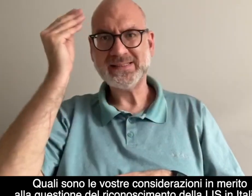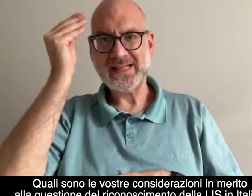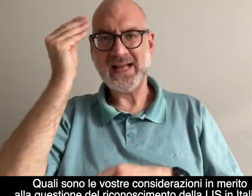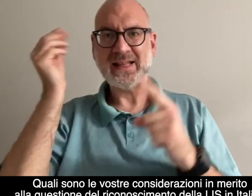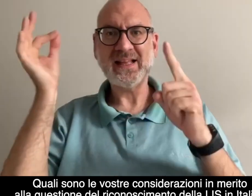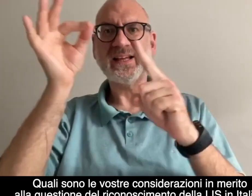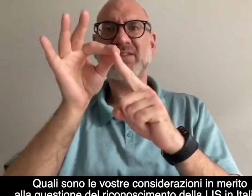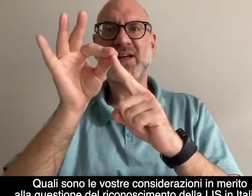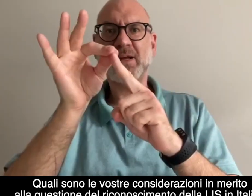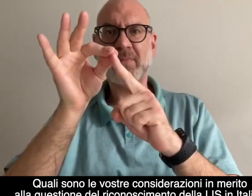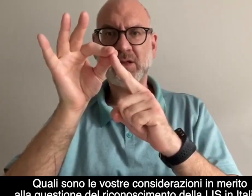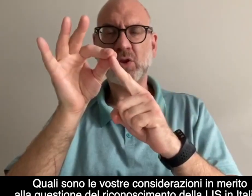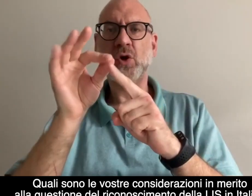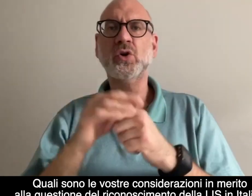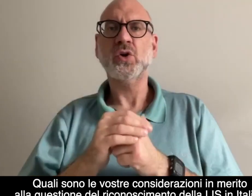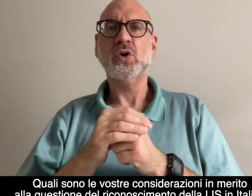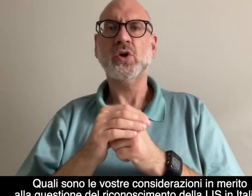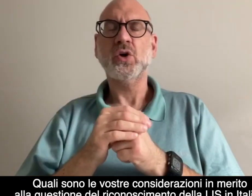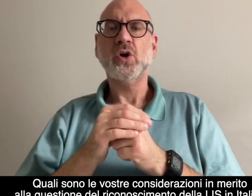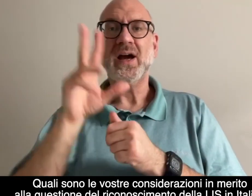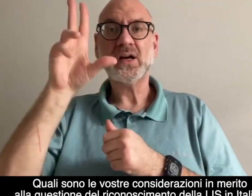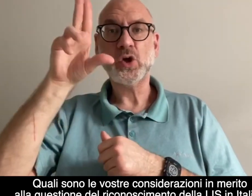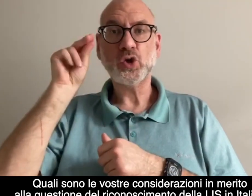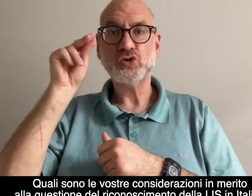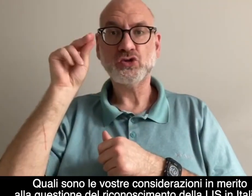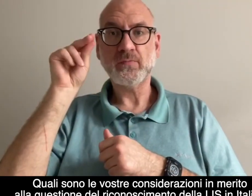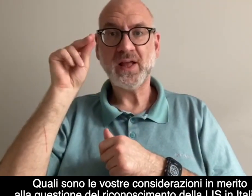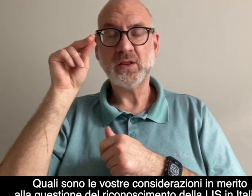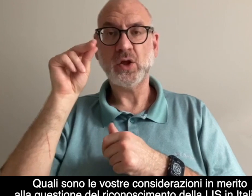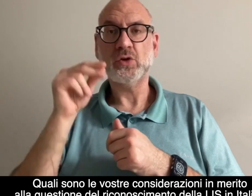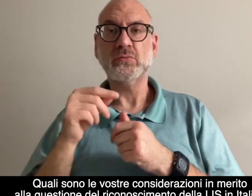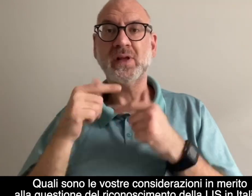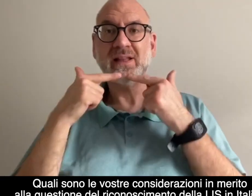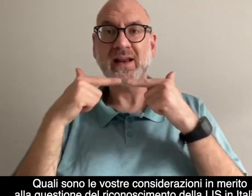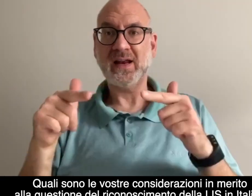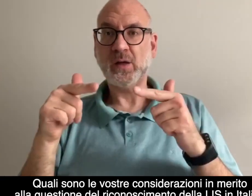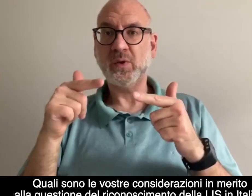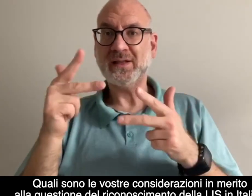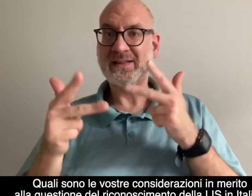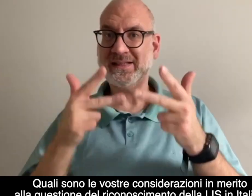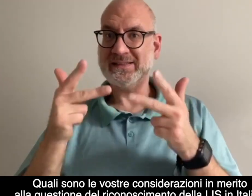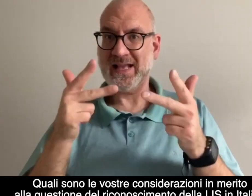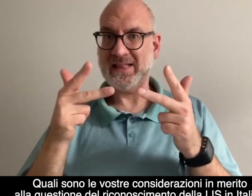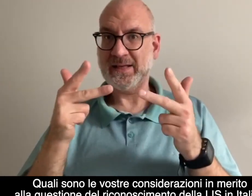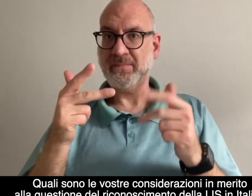quali sono le vostre federazioni in merito alla questione del riconoscimento della lis in